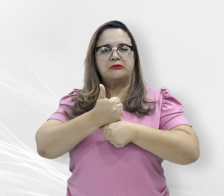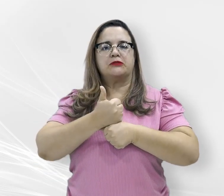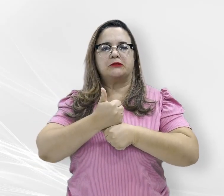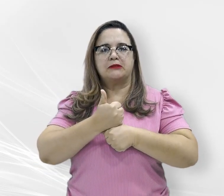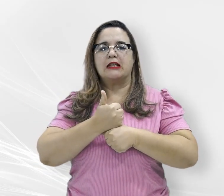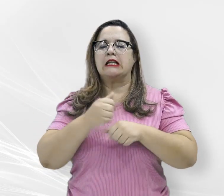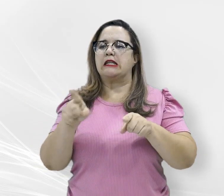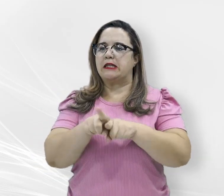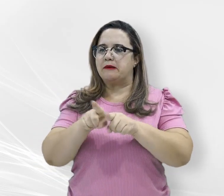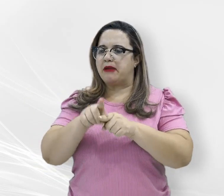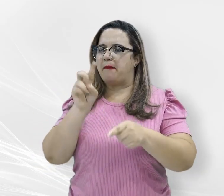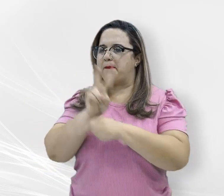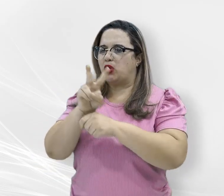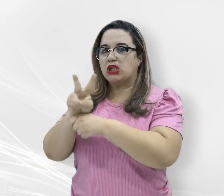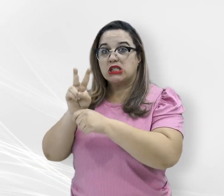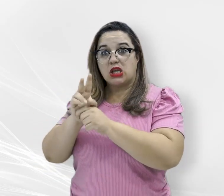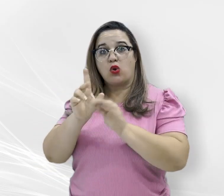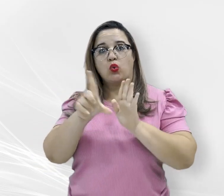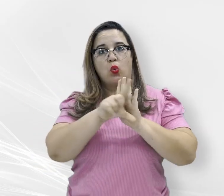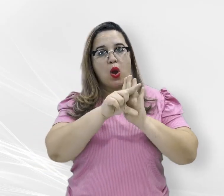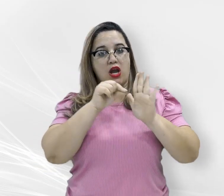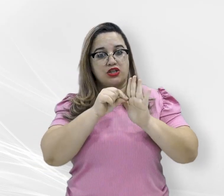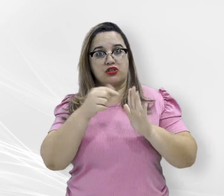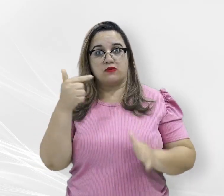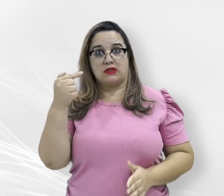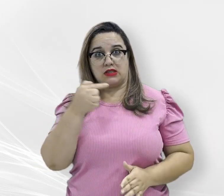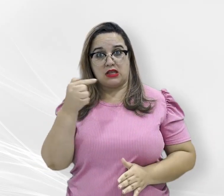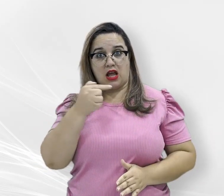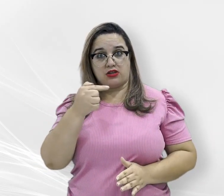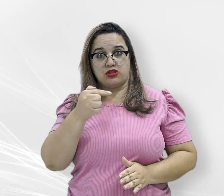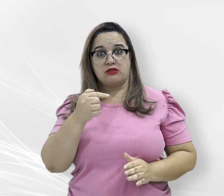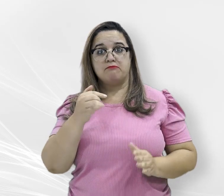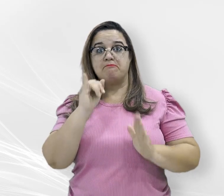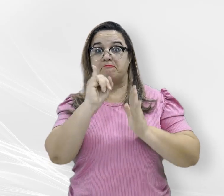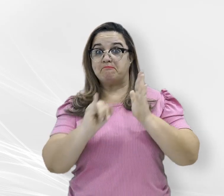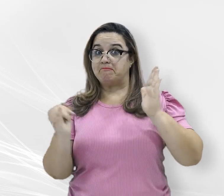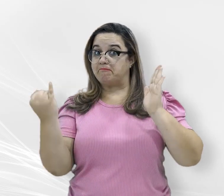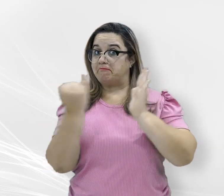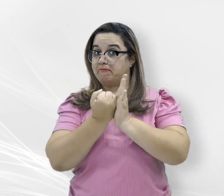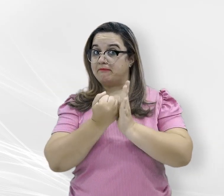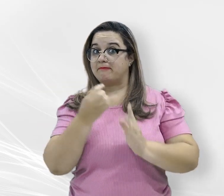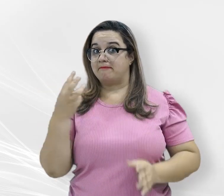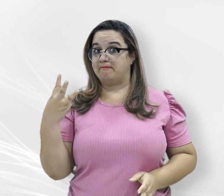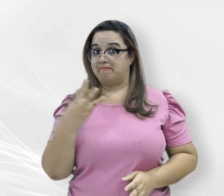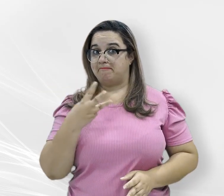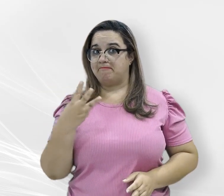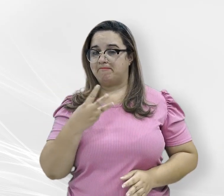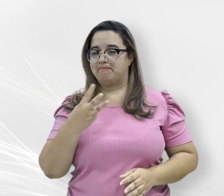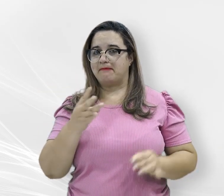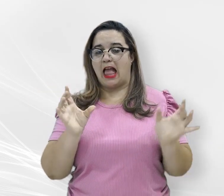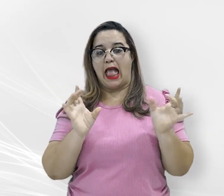proteções estabelecidas no artigo 7º, inciso 33, na redação dada pela Emenda Constitucional número 20